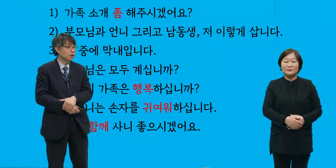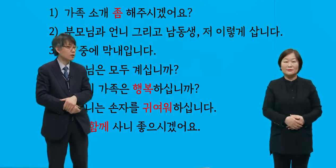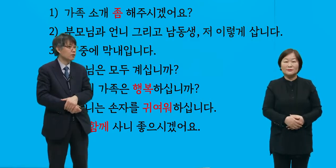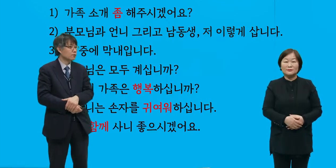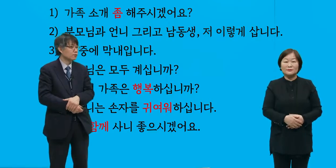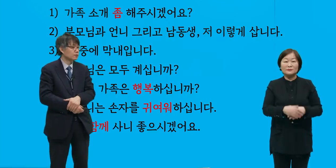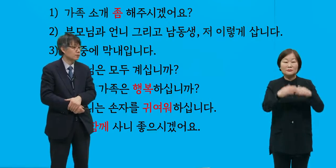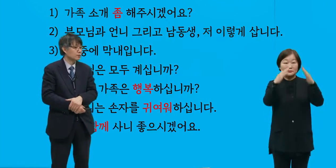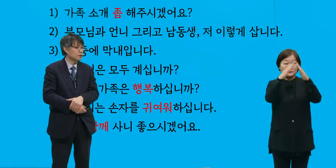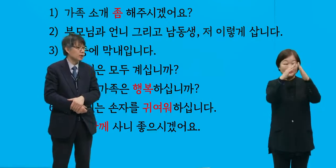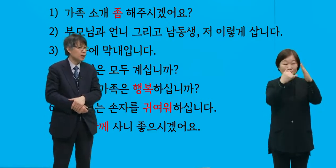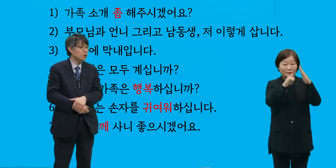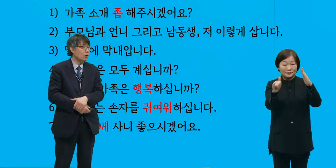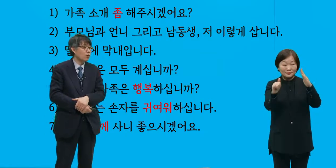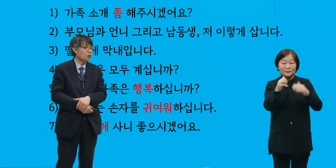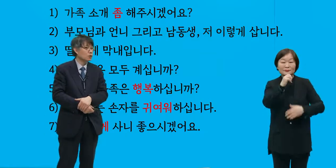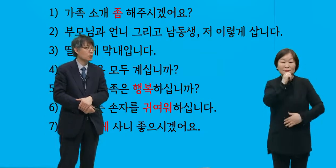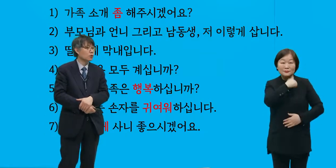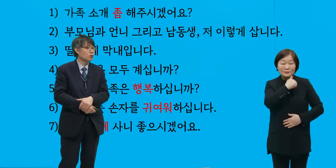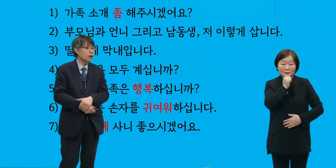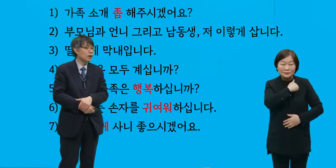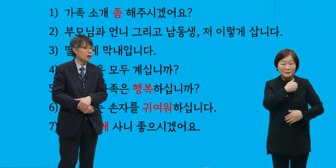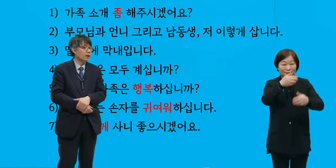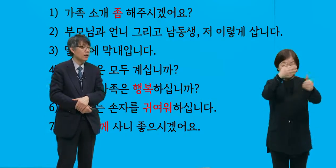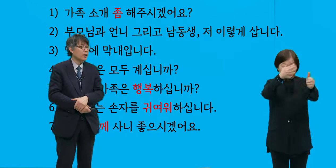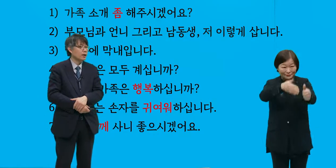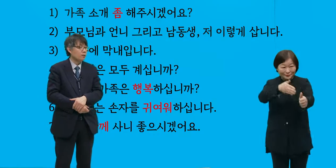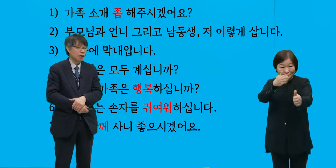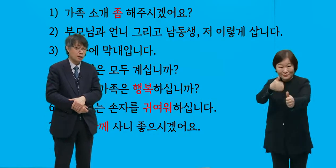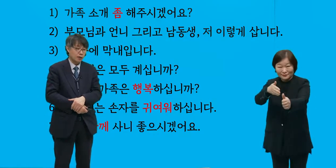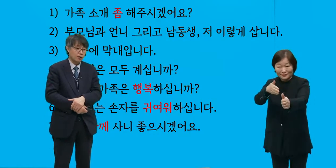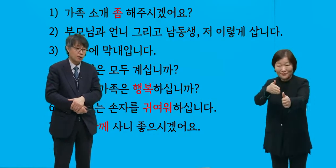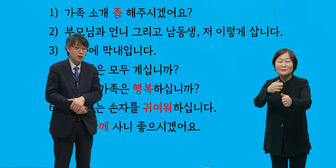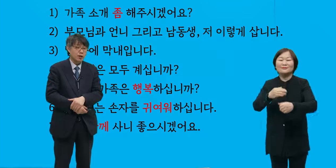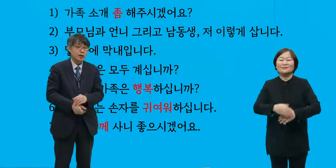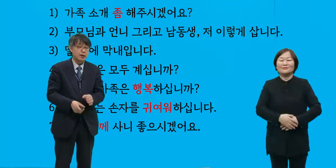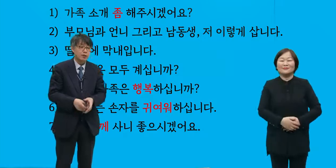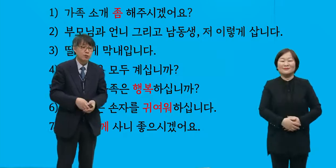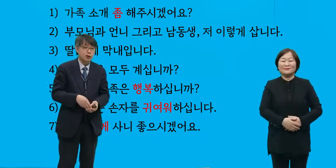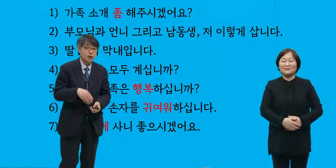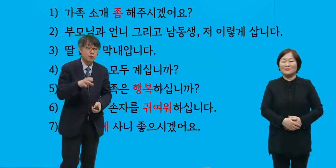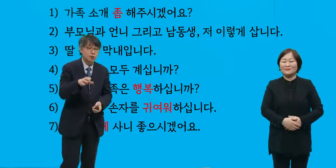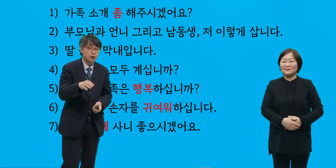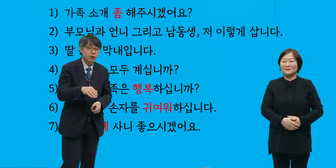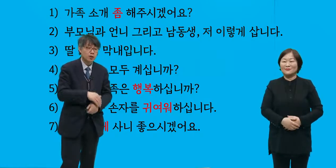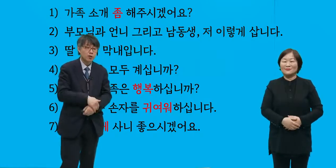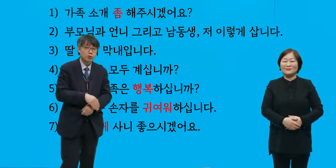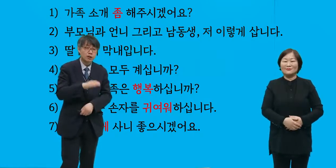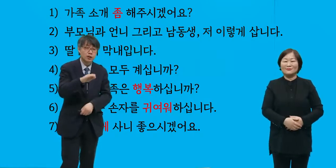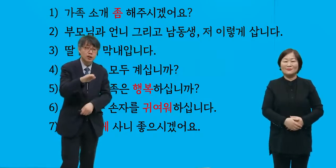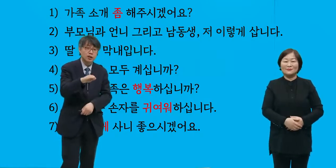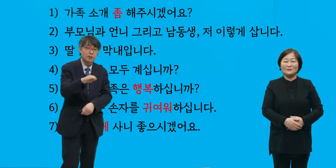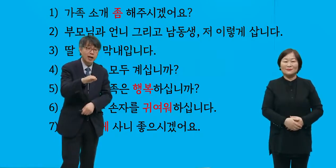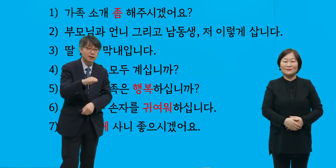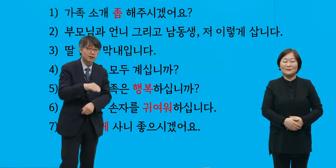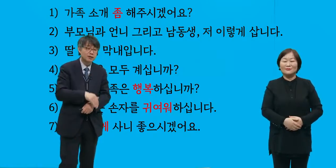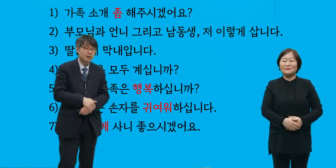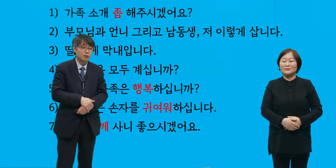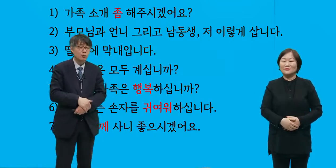해주시겠어요? 가족 소개 부탁해요. 예, 우리가 지금 보통 이렇게 우리는 이 말은